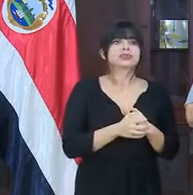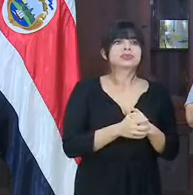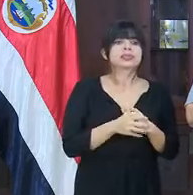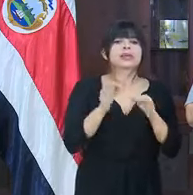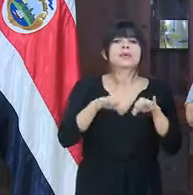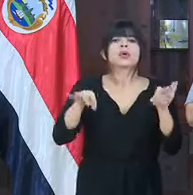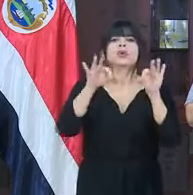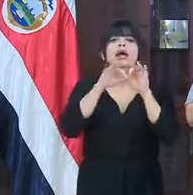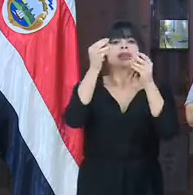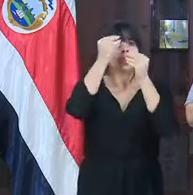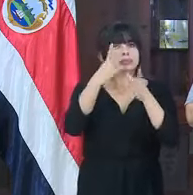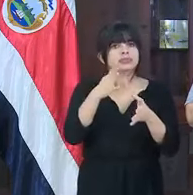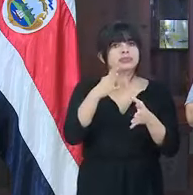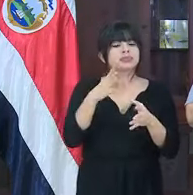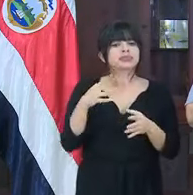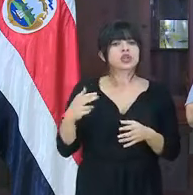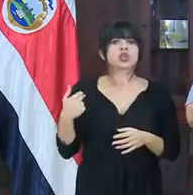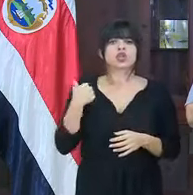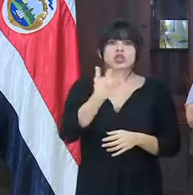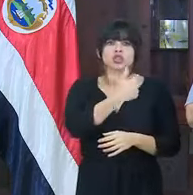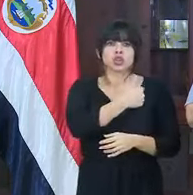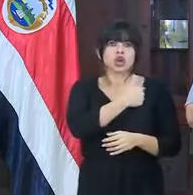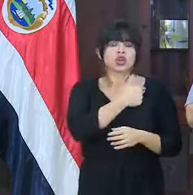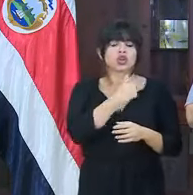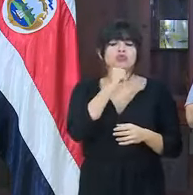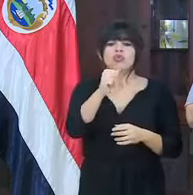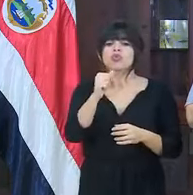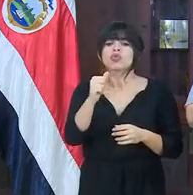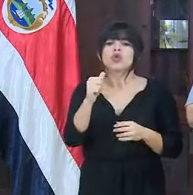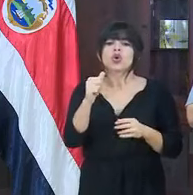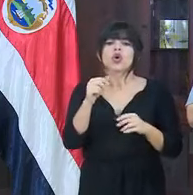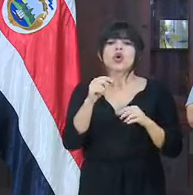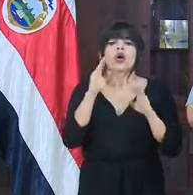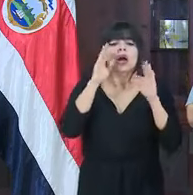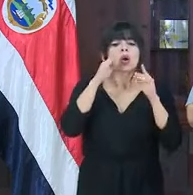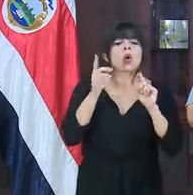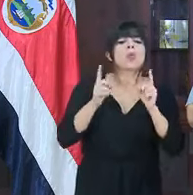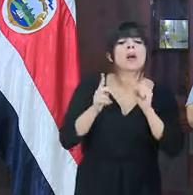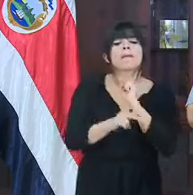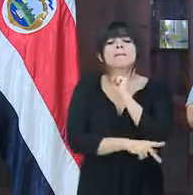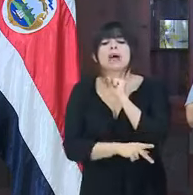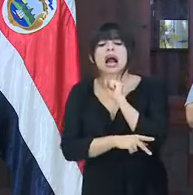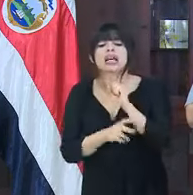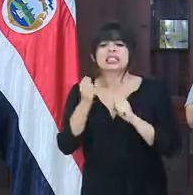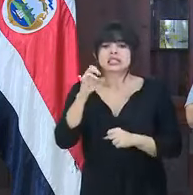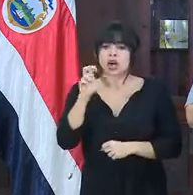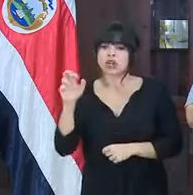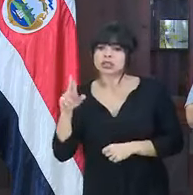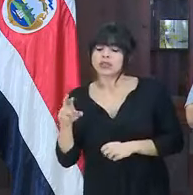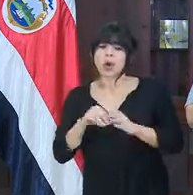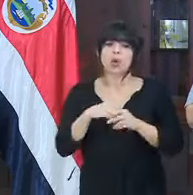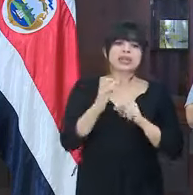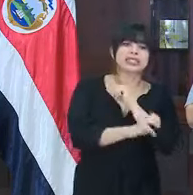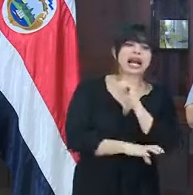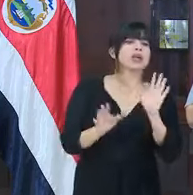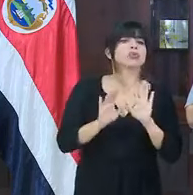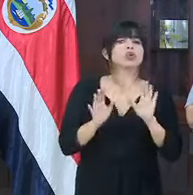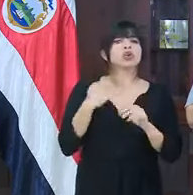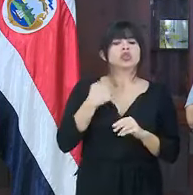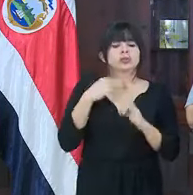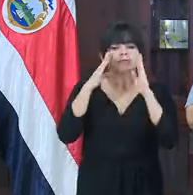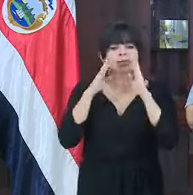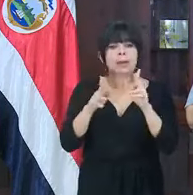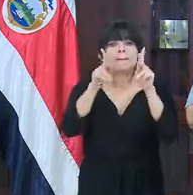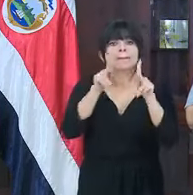importante es indicar que no estamos enfocados en ningún tipo de nacionalidad, si son nacionales o si son extranjeros, sino personas